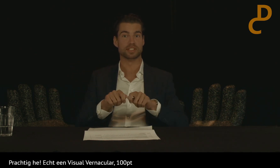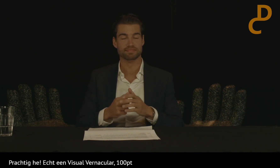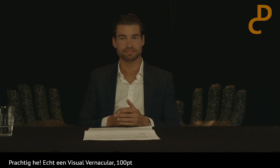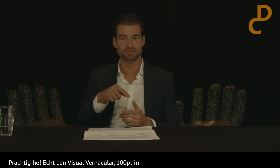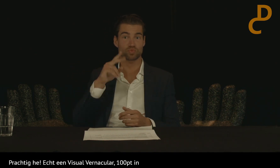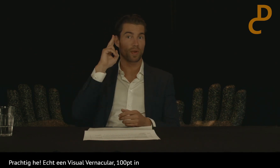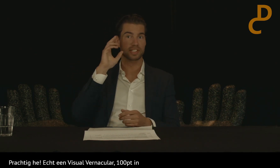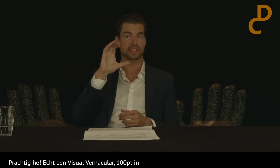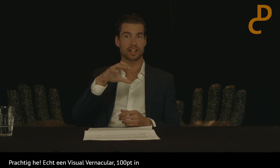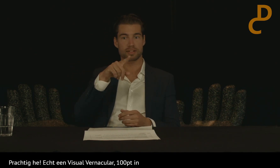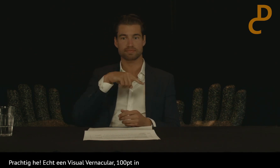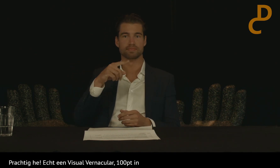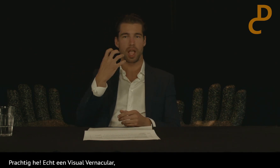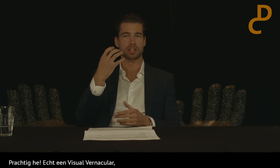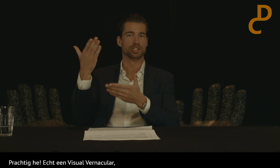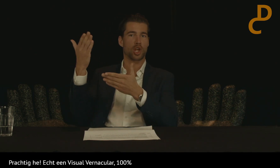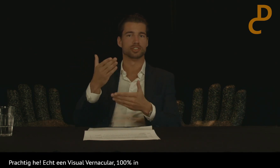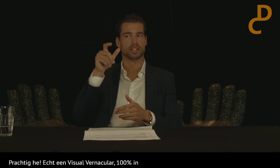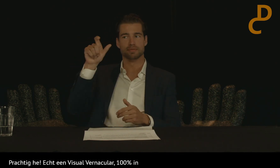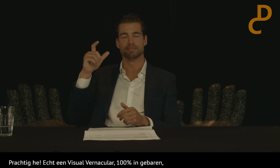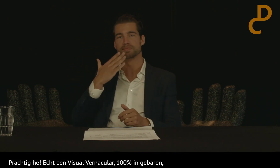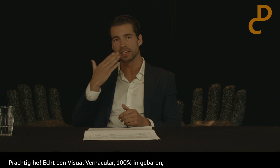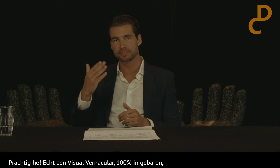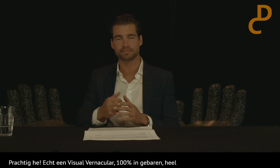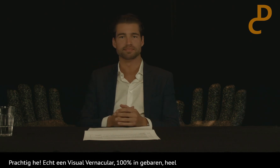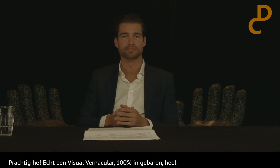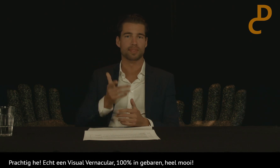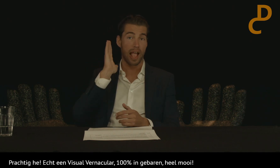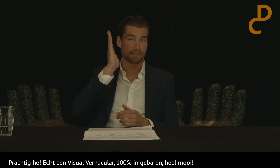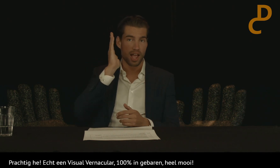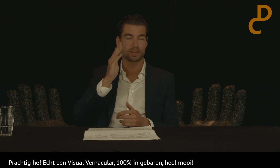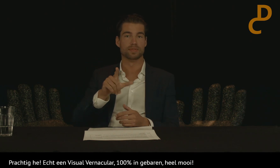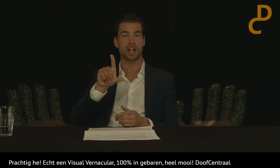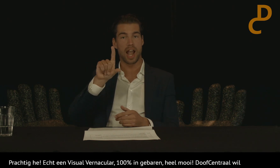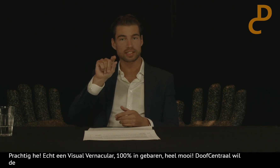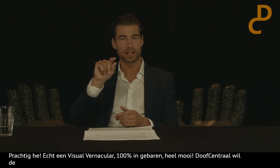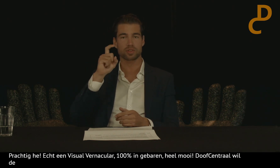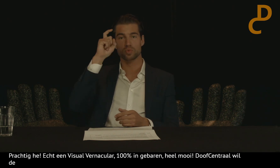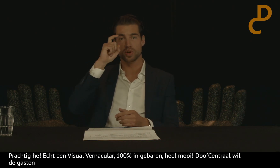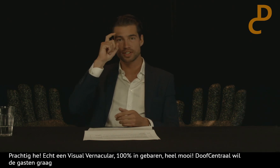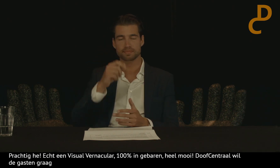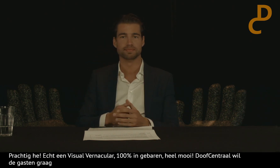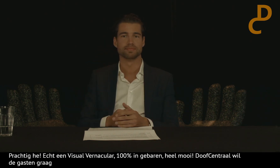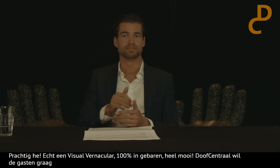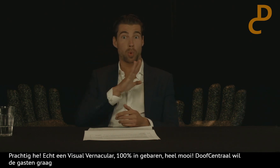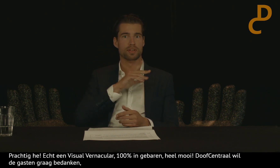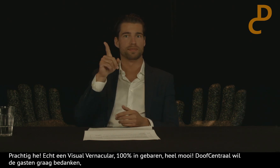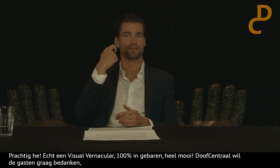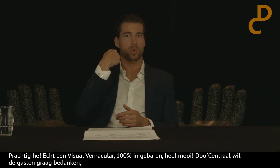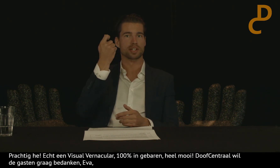Nu dan de afsluiting. Doof Centraal wil graag de gasten eerst even bedanken. Eva, Lisa, Tony,